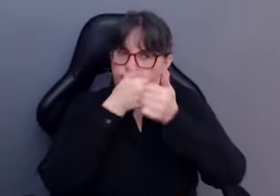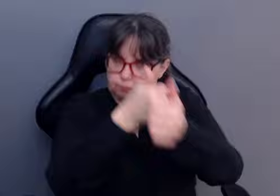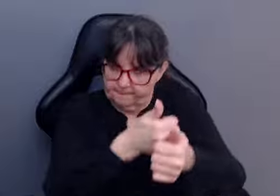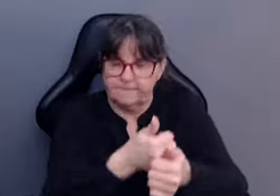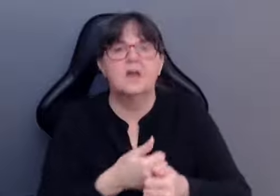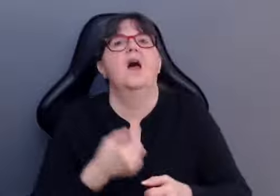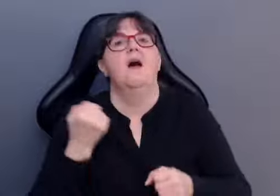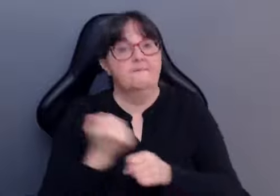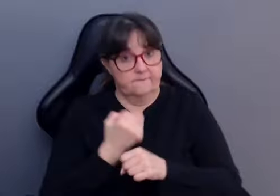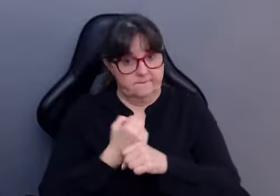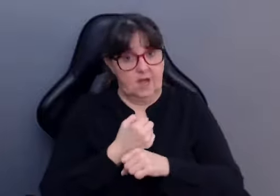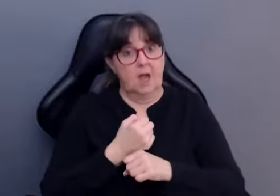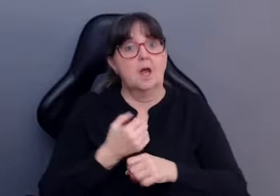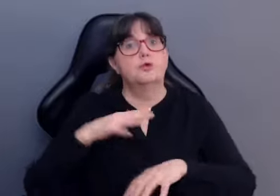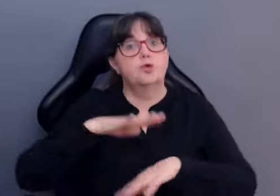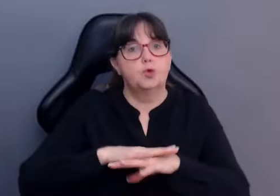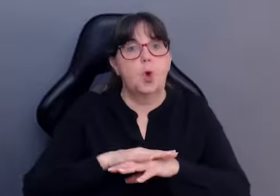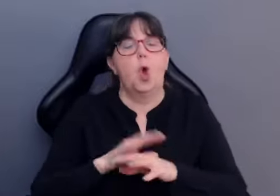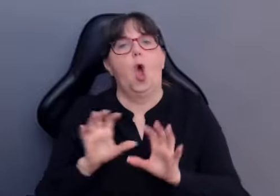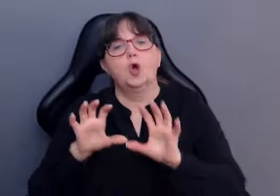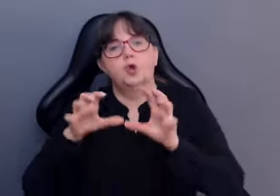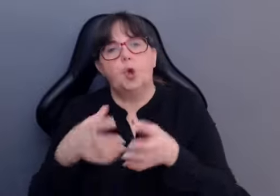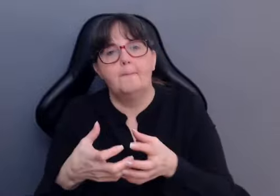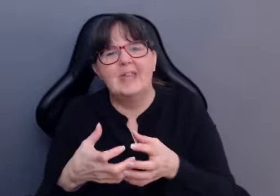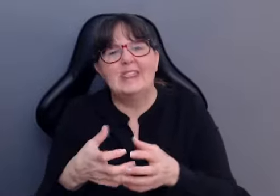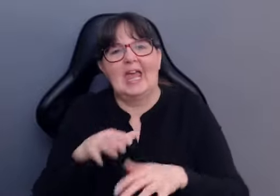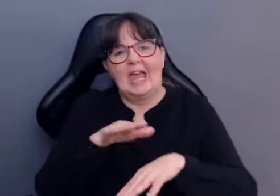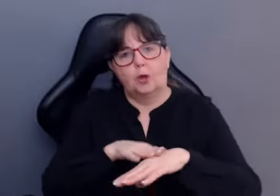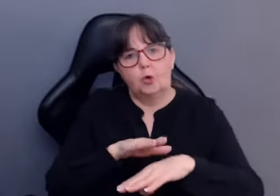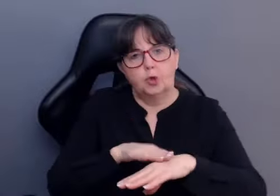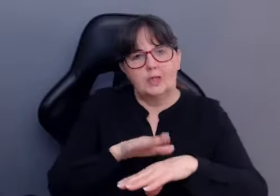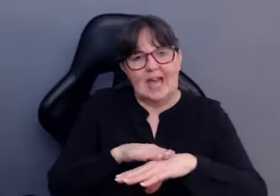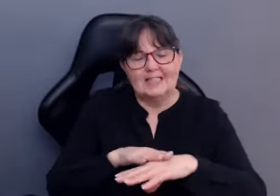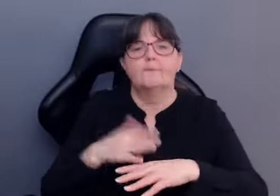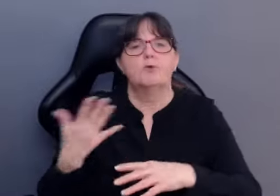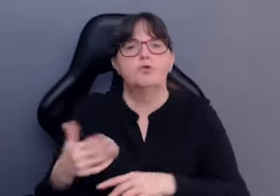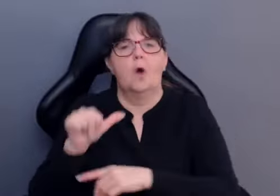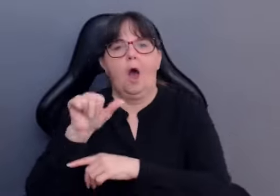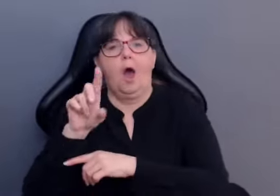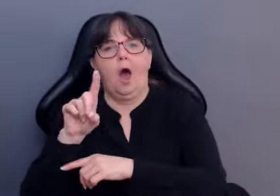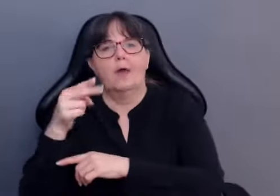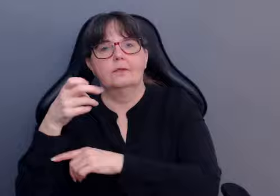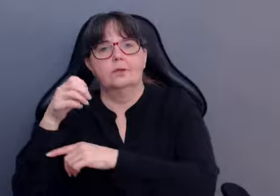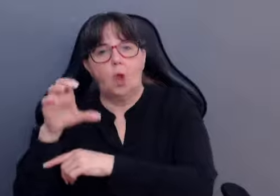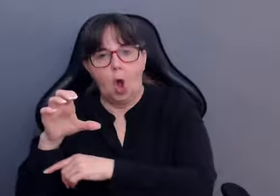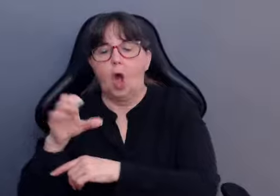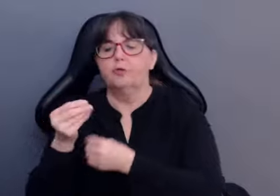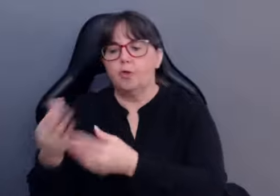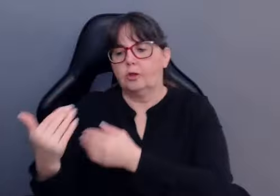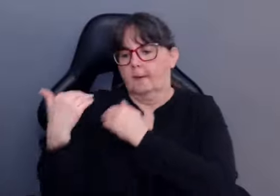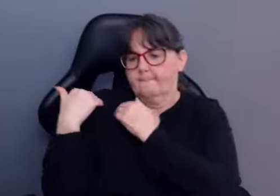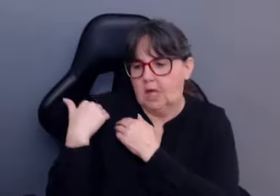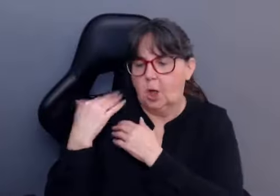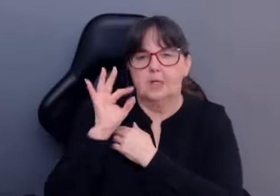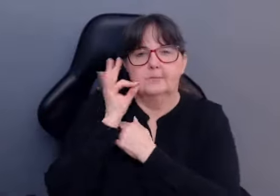comités consultatifs ou ad hoc contenant un mandat et un délai précis, composés de